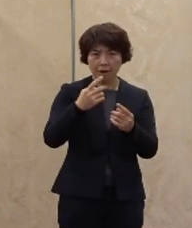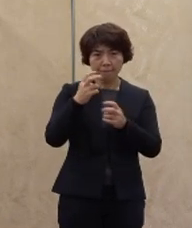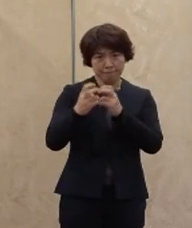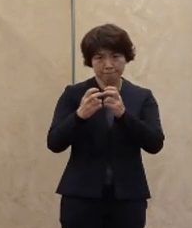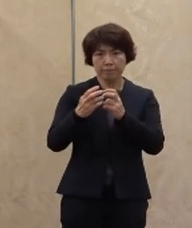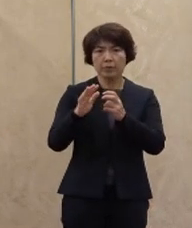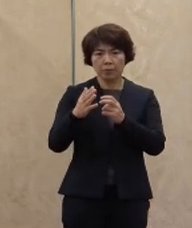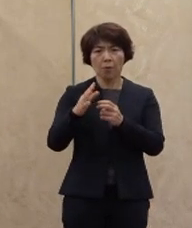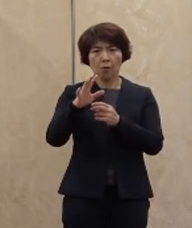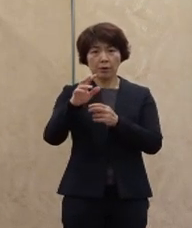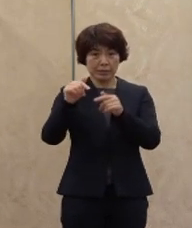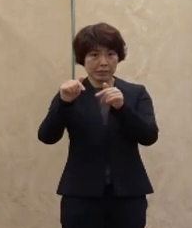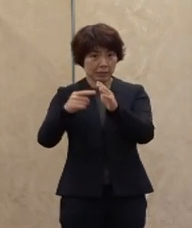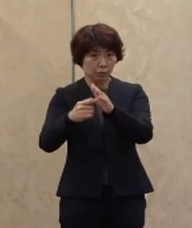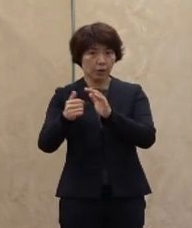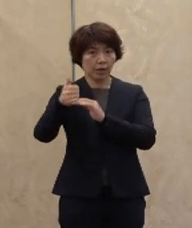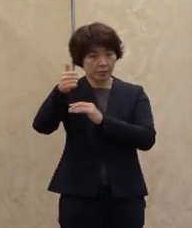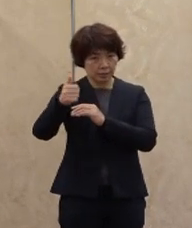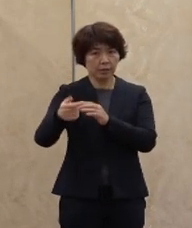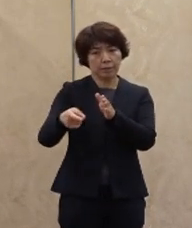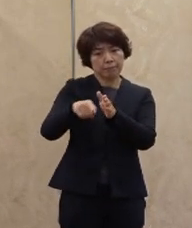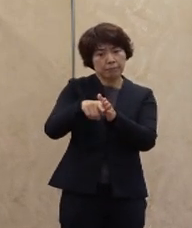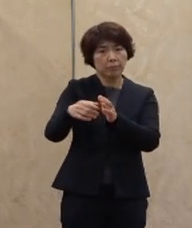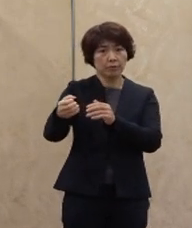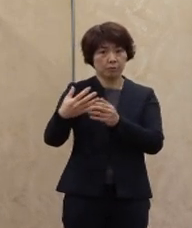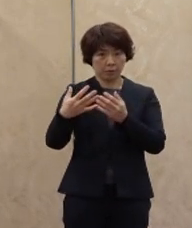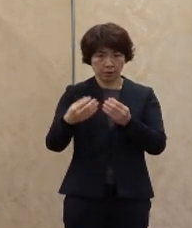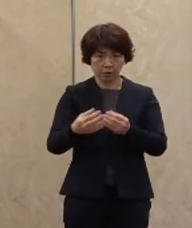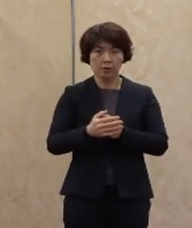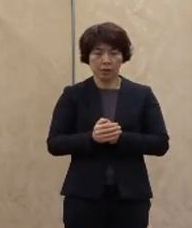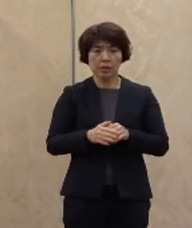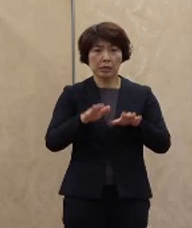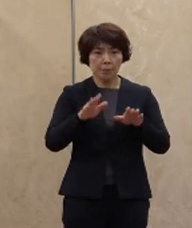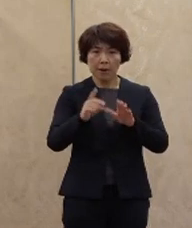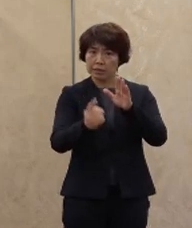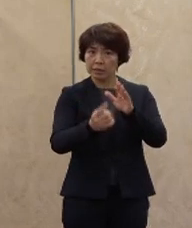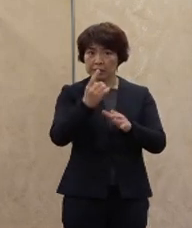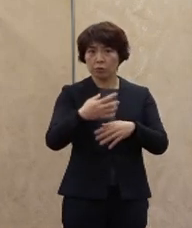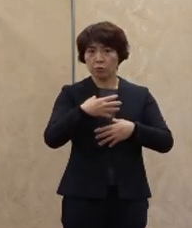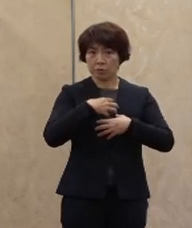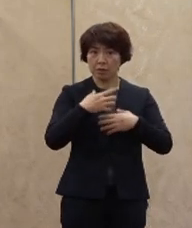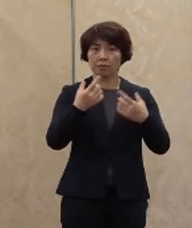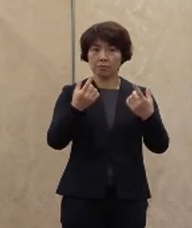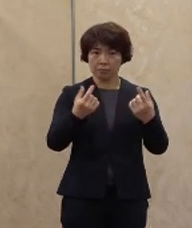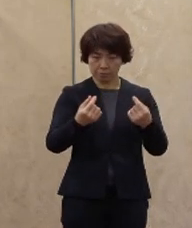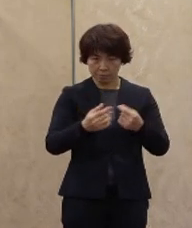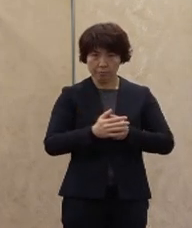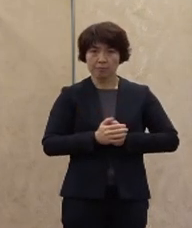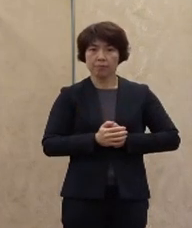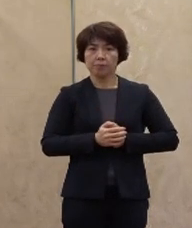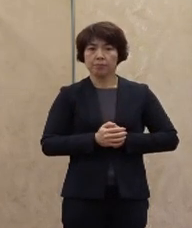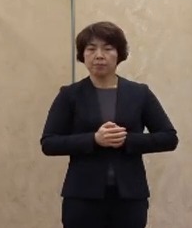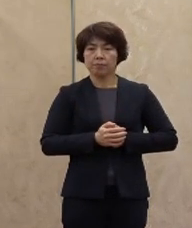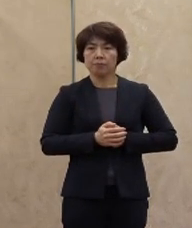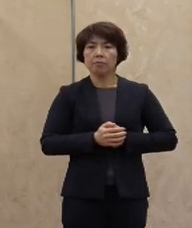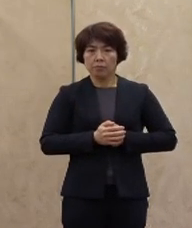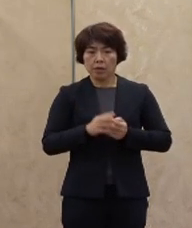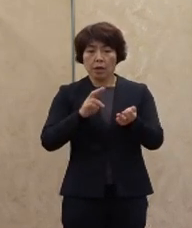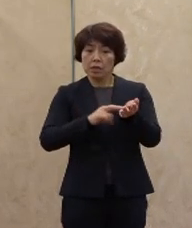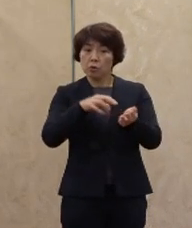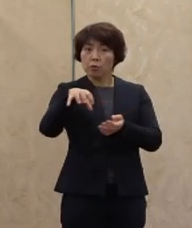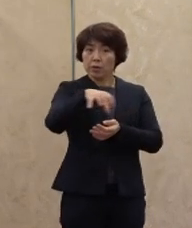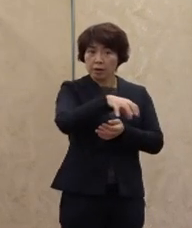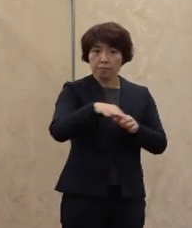ていろいろお願いをするというような、まさに緊急事態の状況で平時じゃないので、そこは医療機関の皆